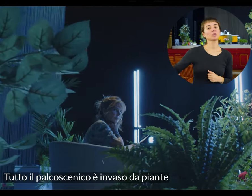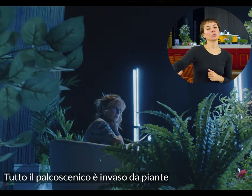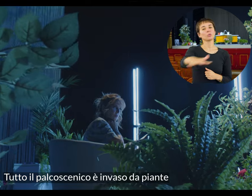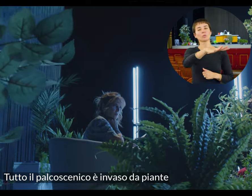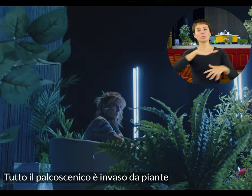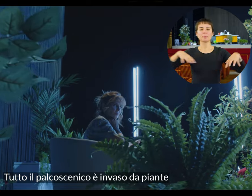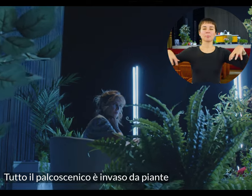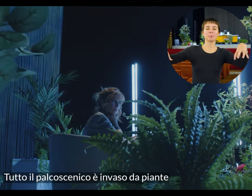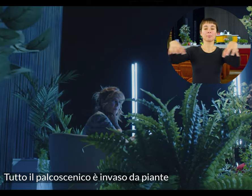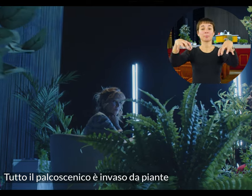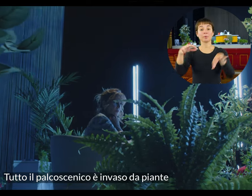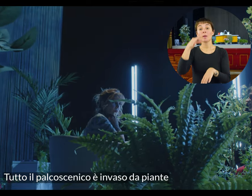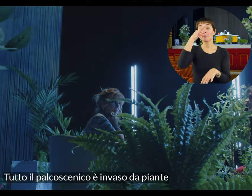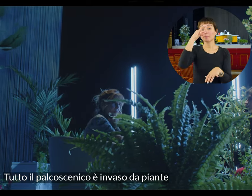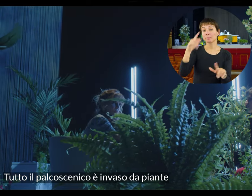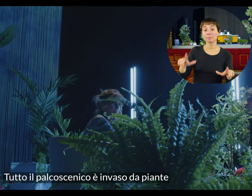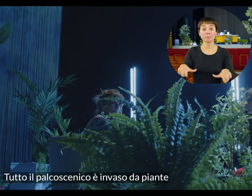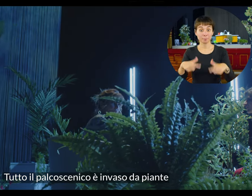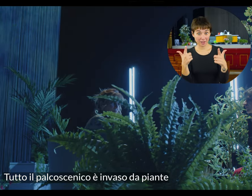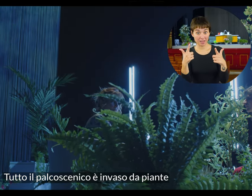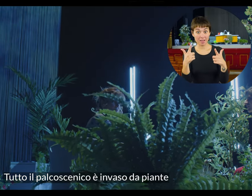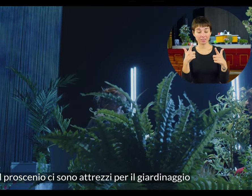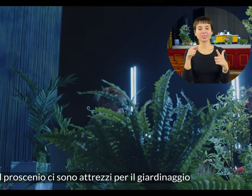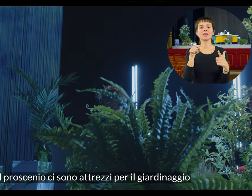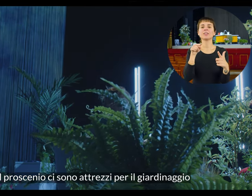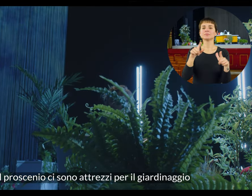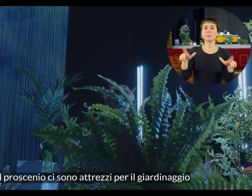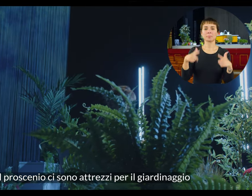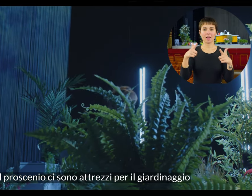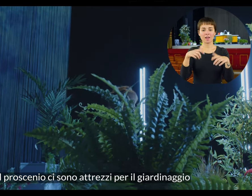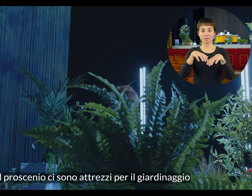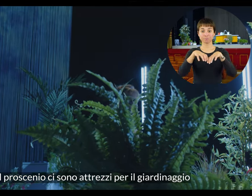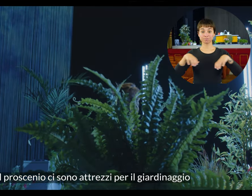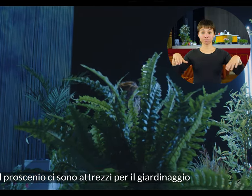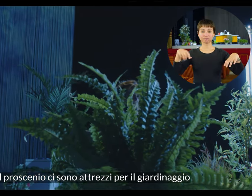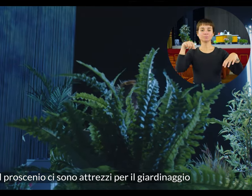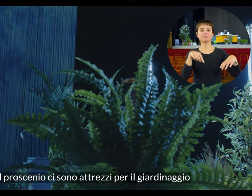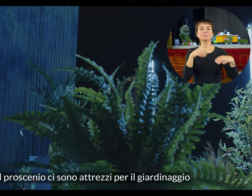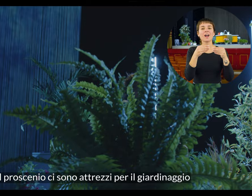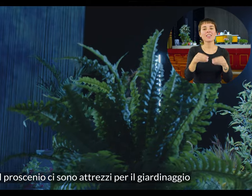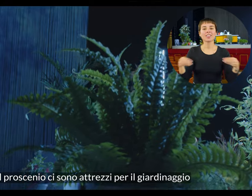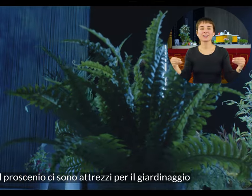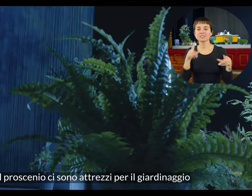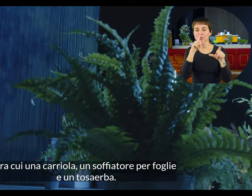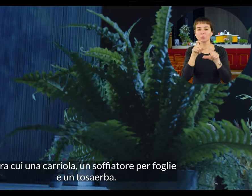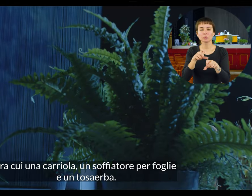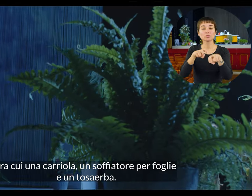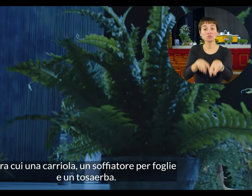Tutto il palcoscenico è in vaso da piante e sul proscenio ci sono attrezzi per il giardinaggio, tra cui una